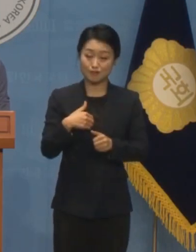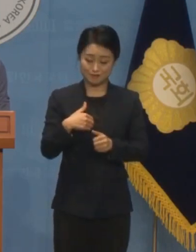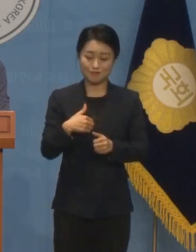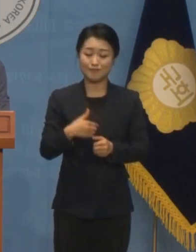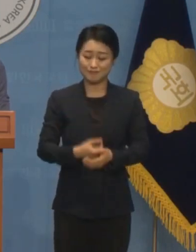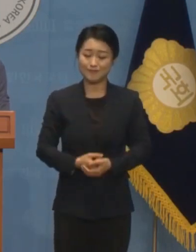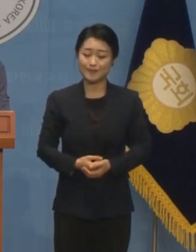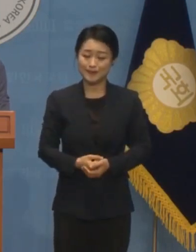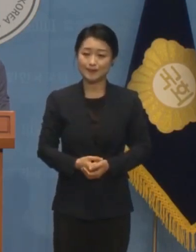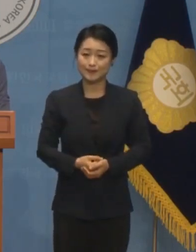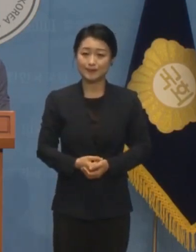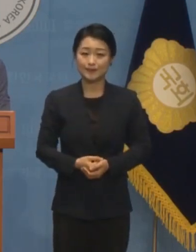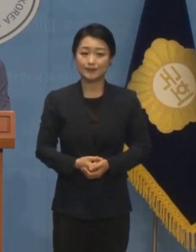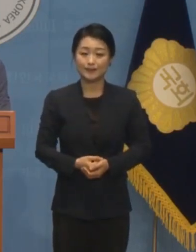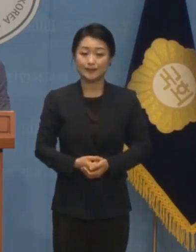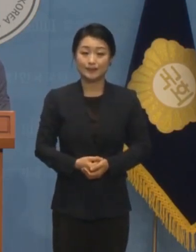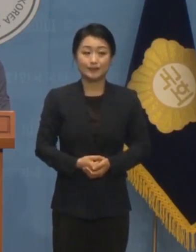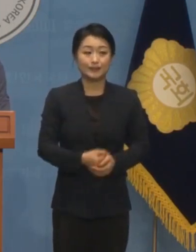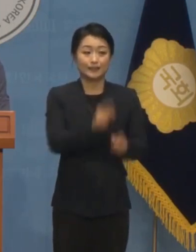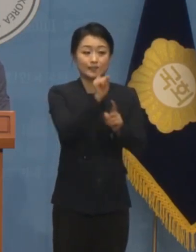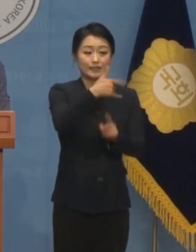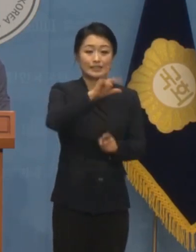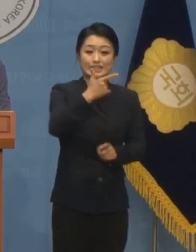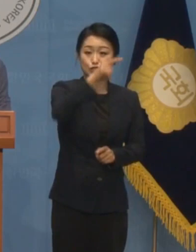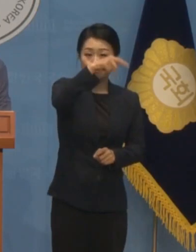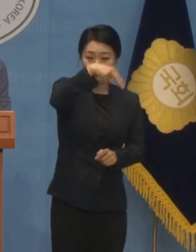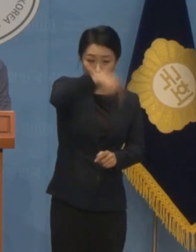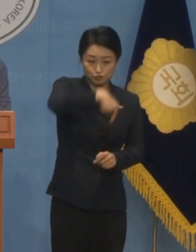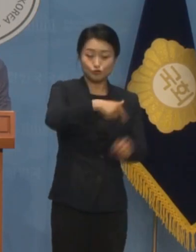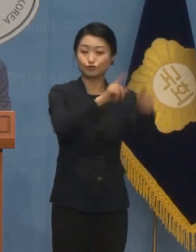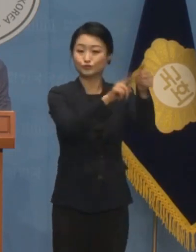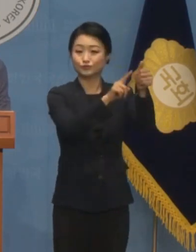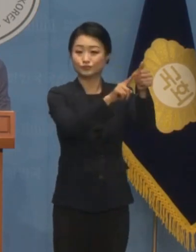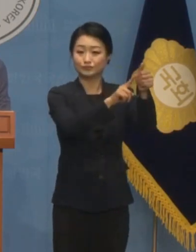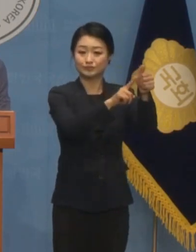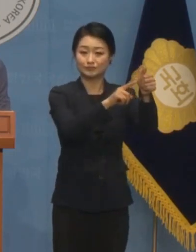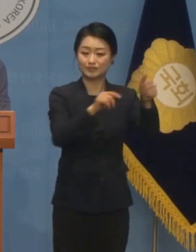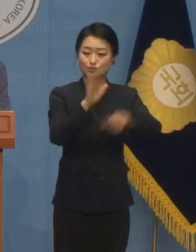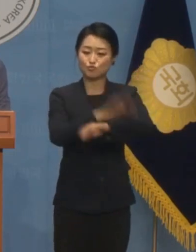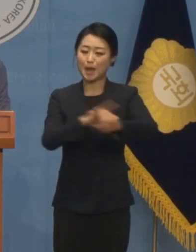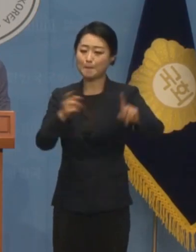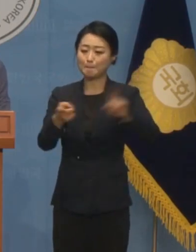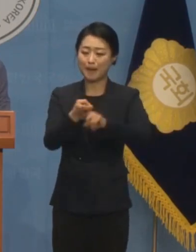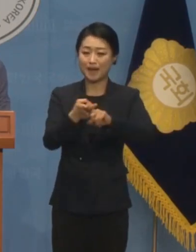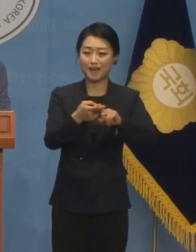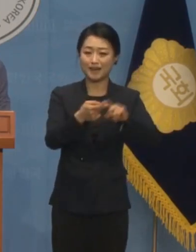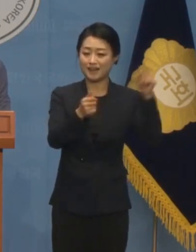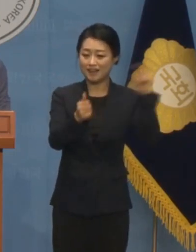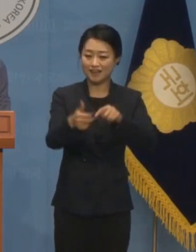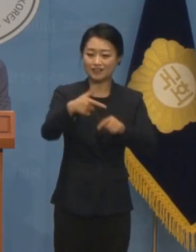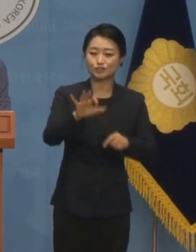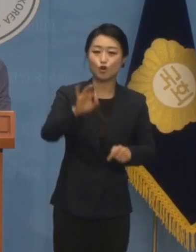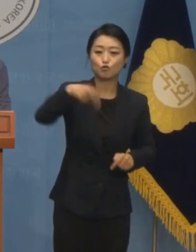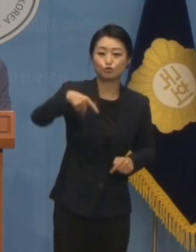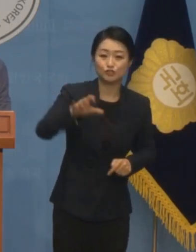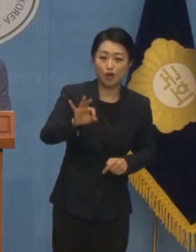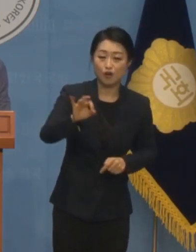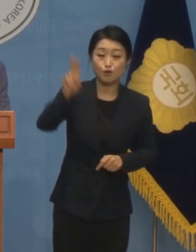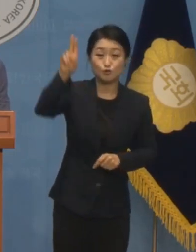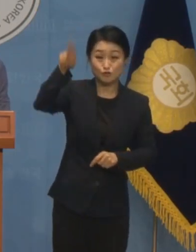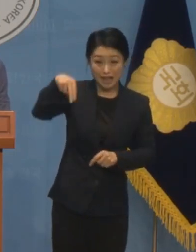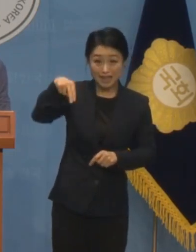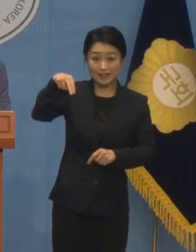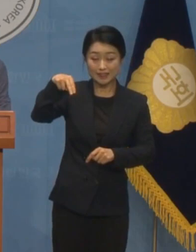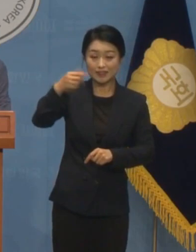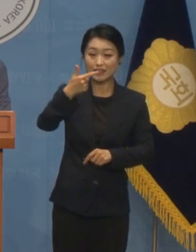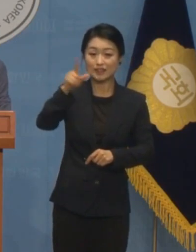합니다. 이진숙 후보자, 당신이 콕 집어낸 좌파 연예인 정우성 씨가 유엔 난민기구